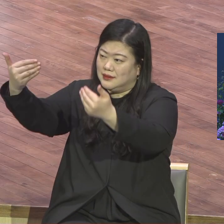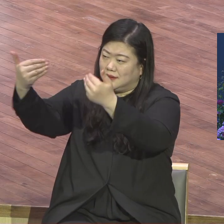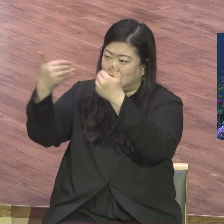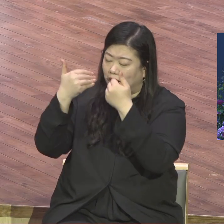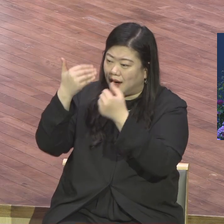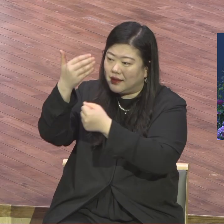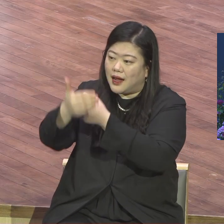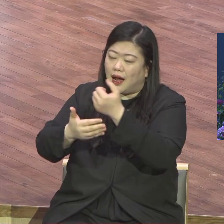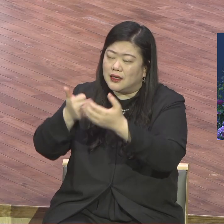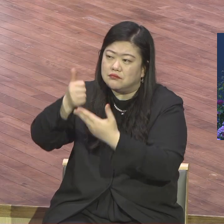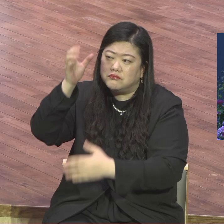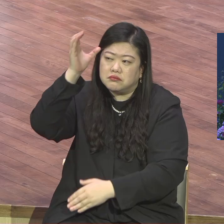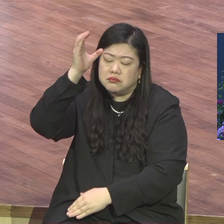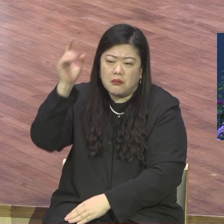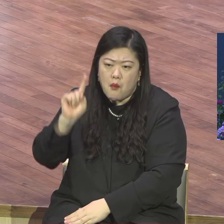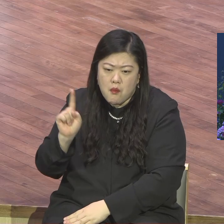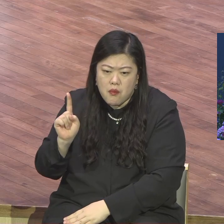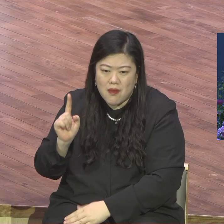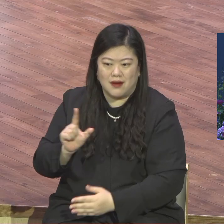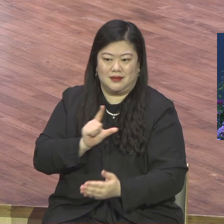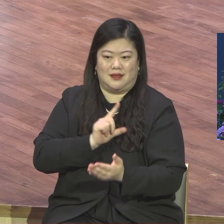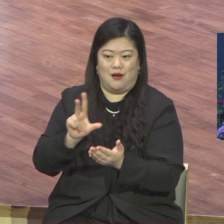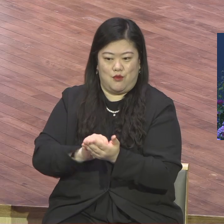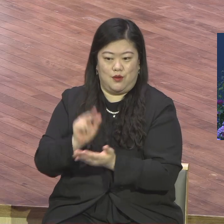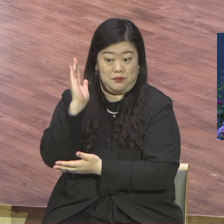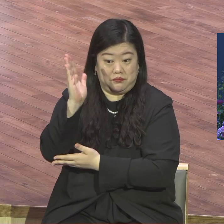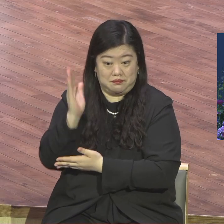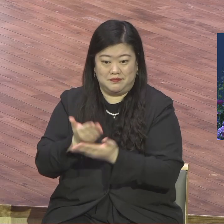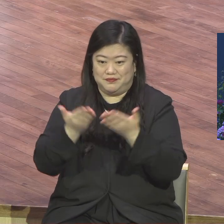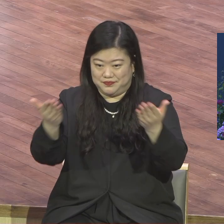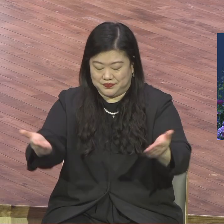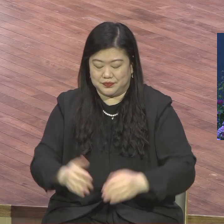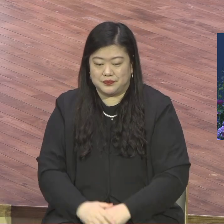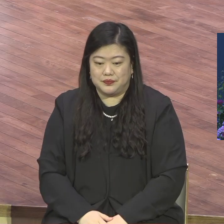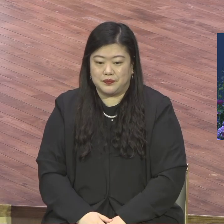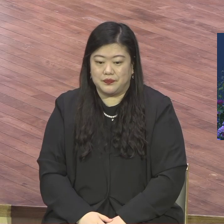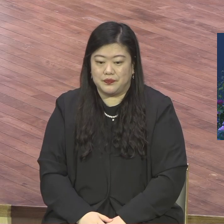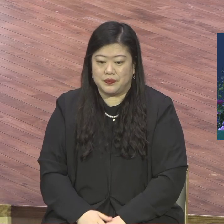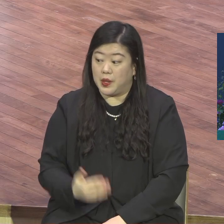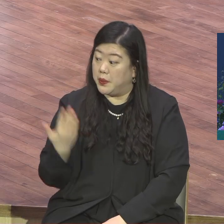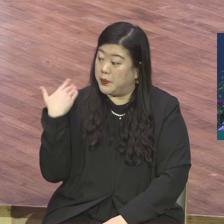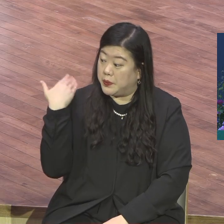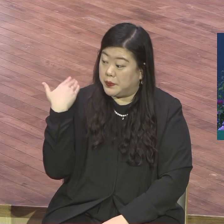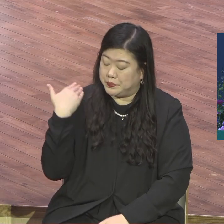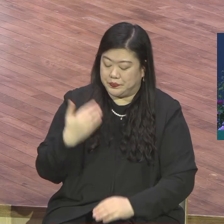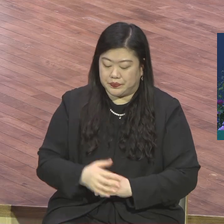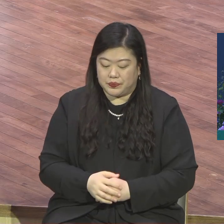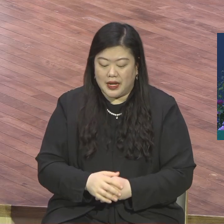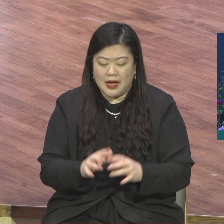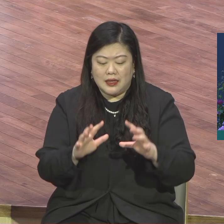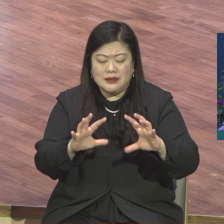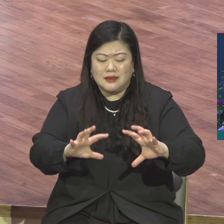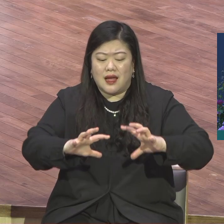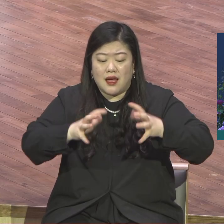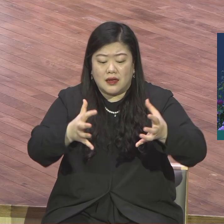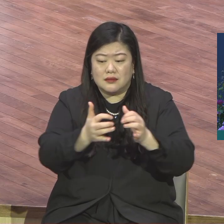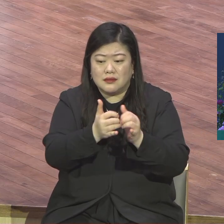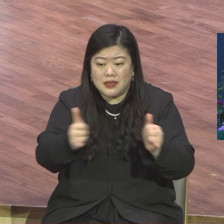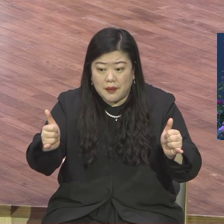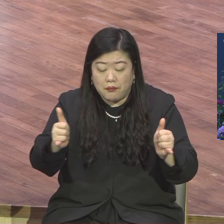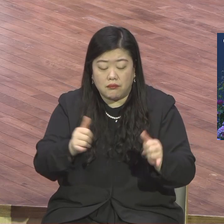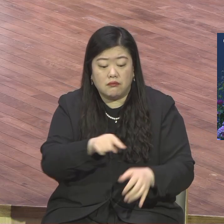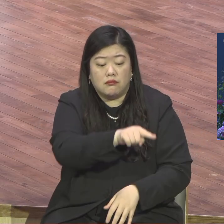말씀을 드립니다. 얼마 전에 세계 사람들의 이 행복도를